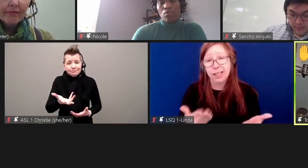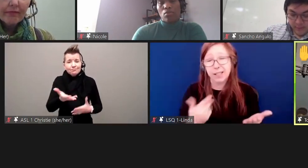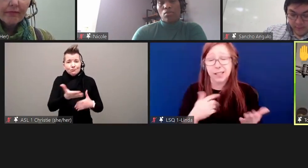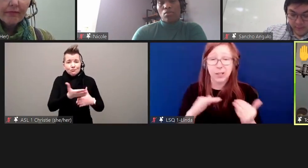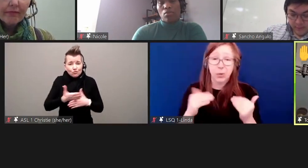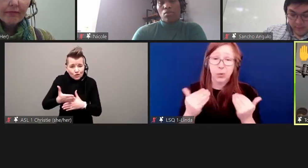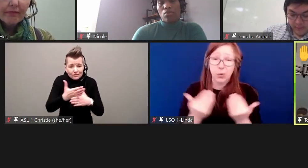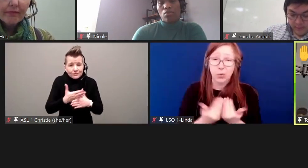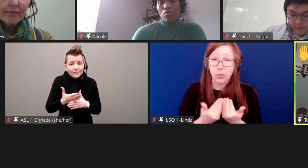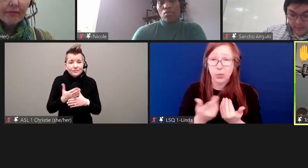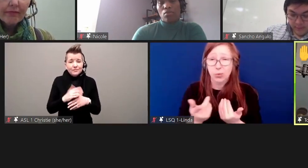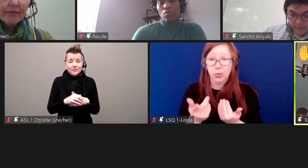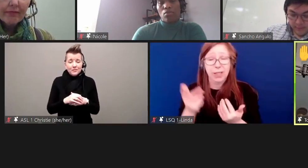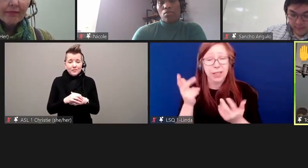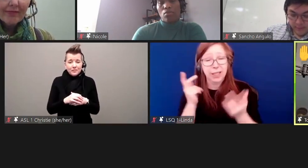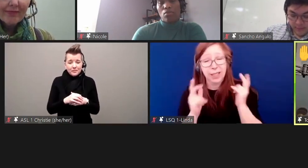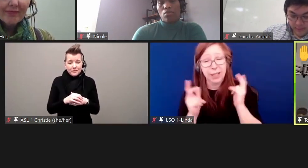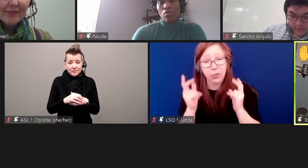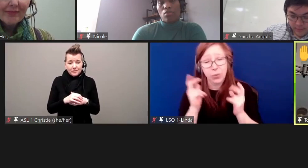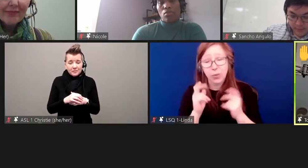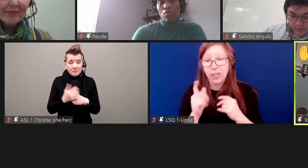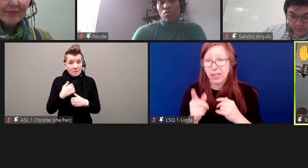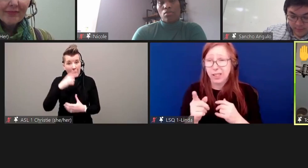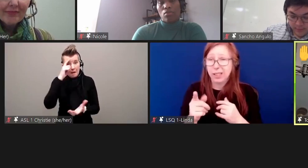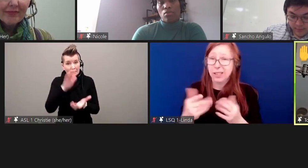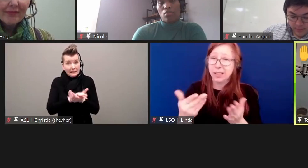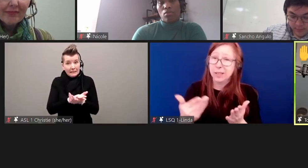ce que vous avez partagé. Et je suis sûre que